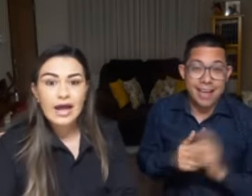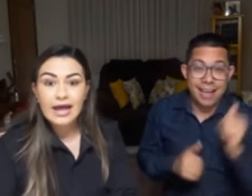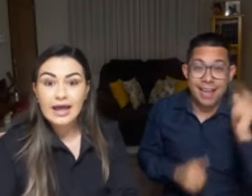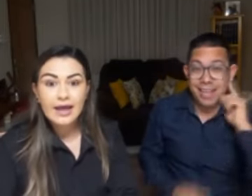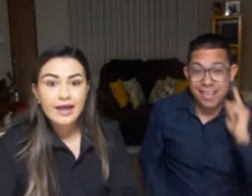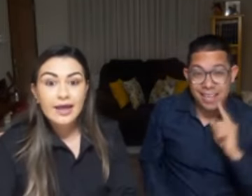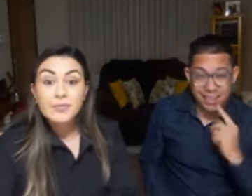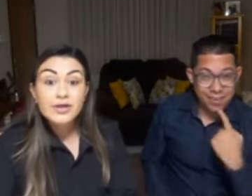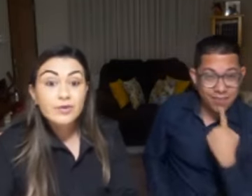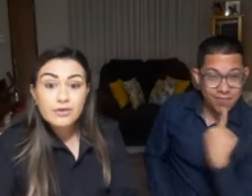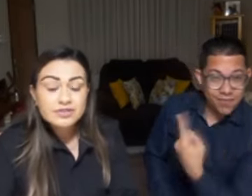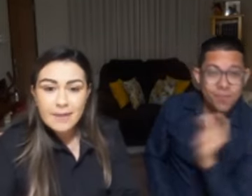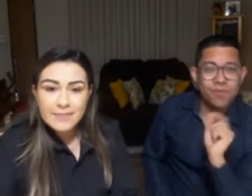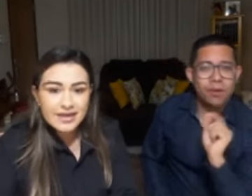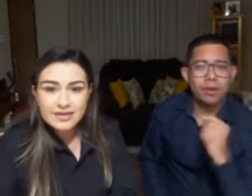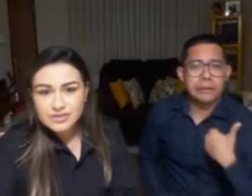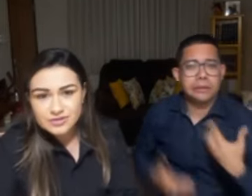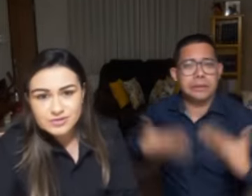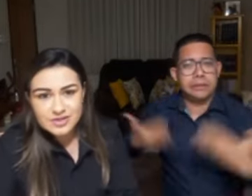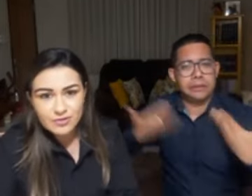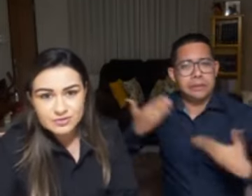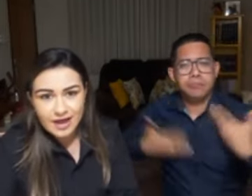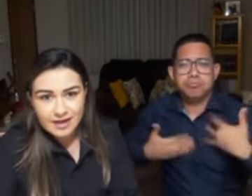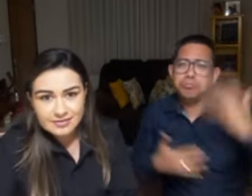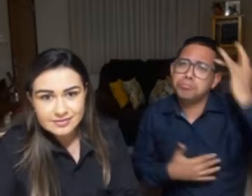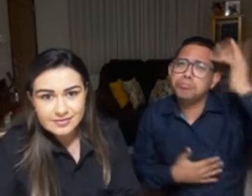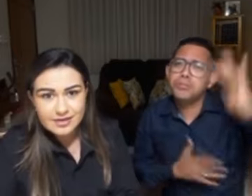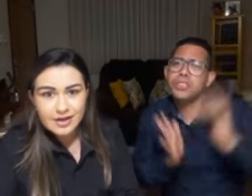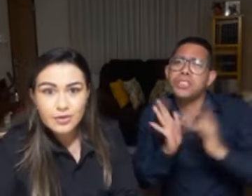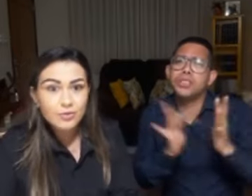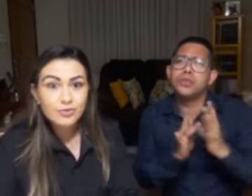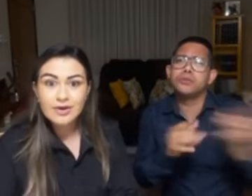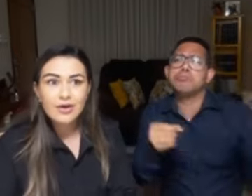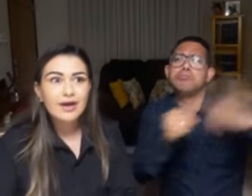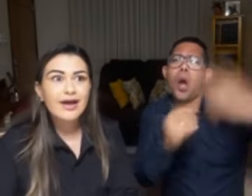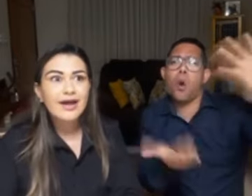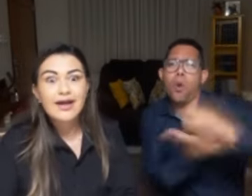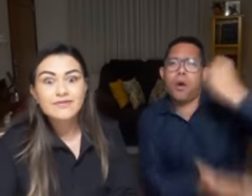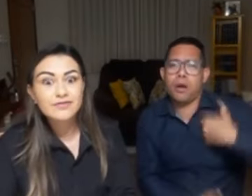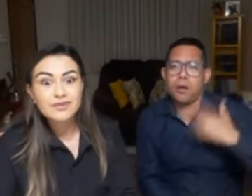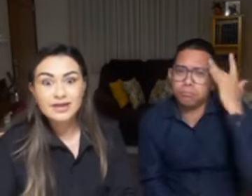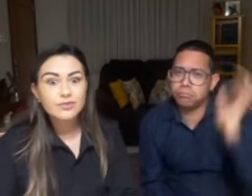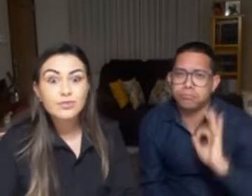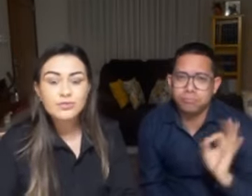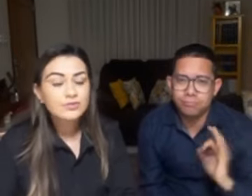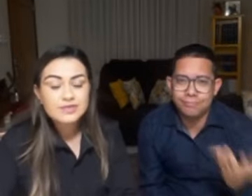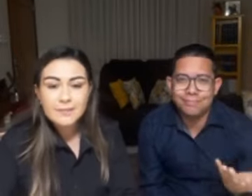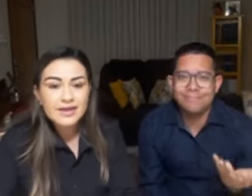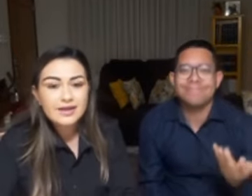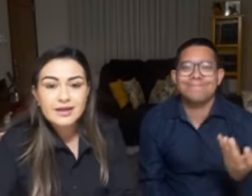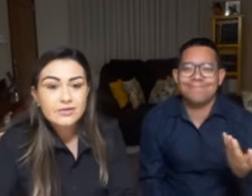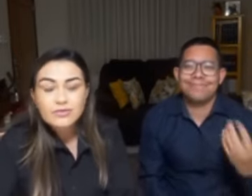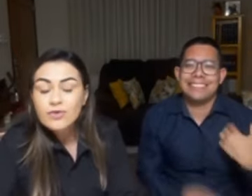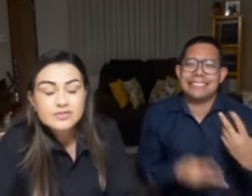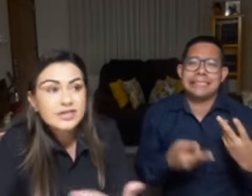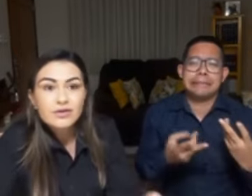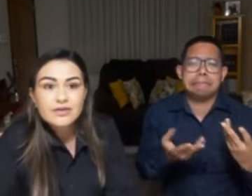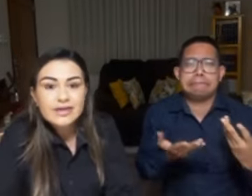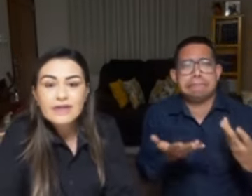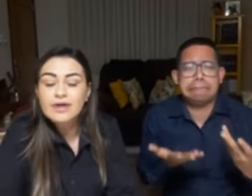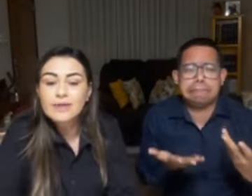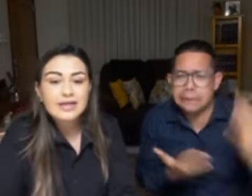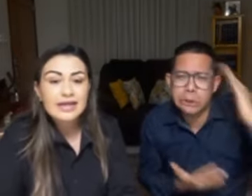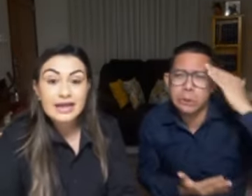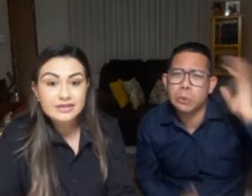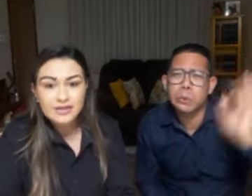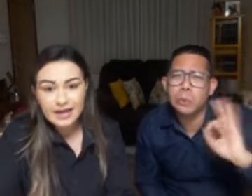tô porque eu não sabia que Jesus ia voltar. Eu nunca vi, eu não sabia, eu não consigo, eu não